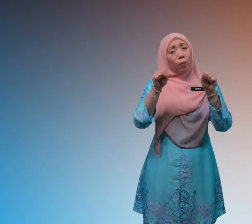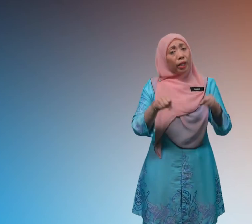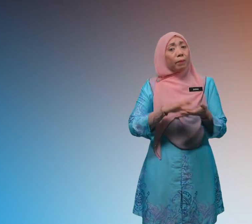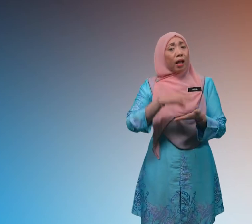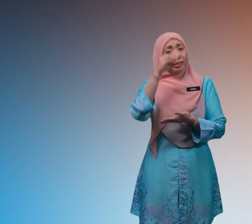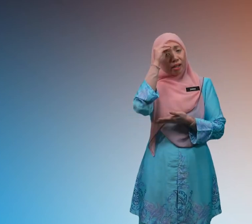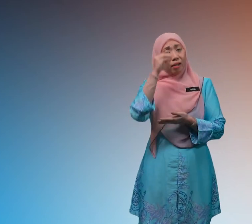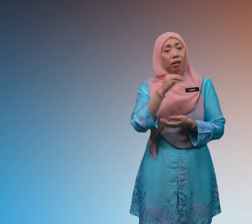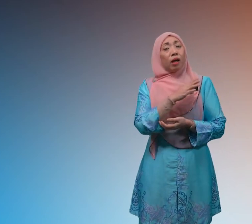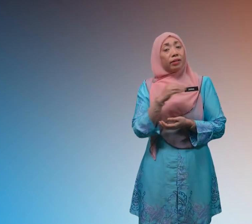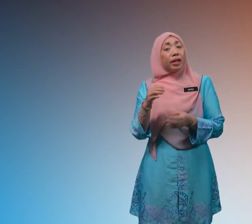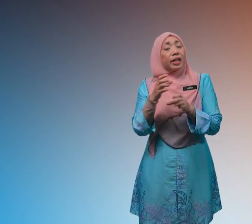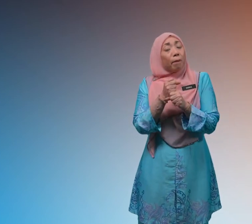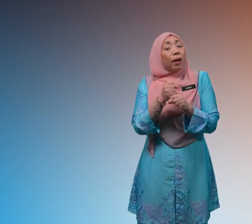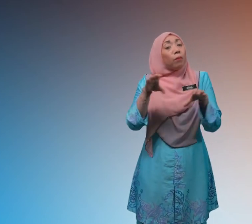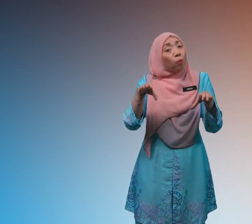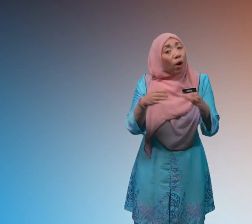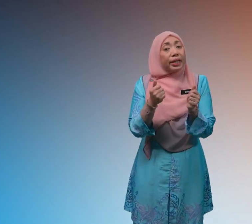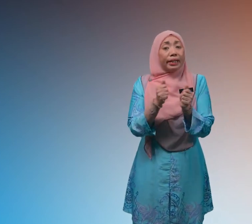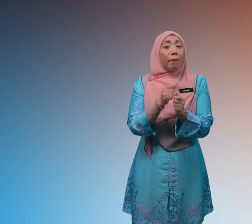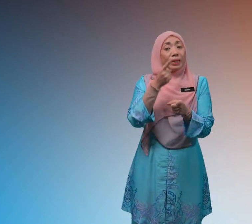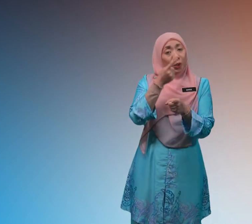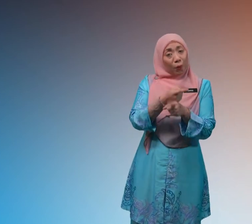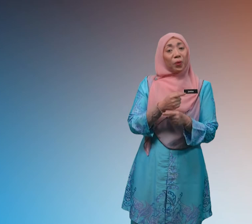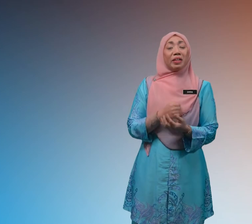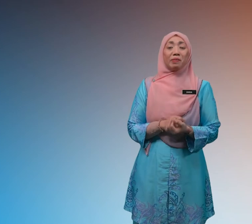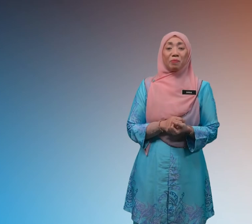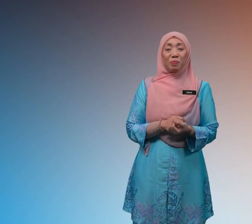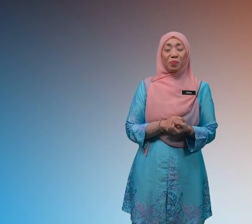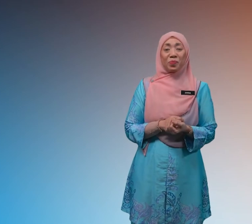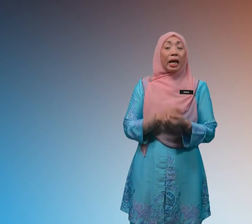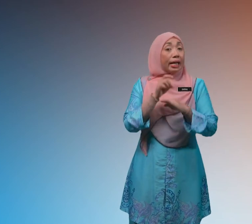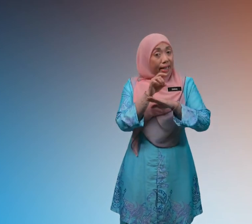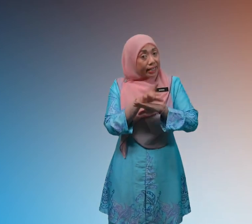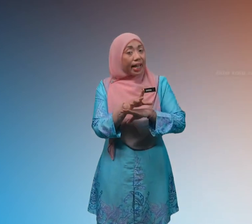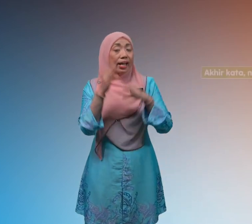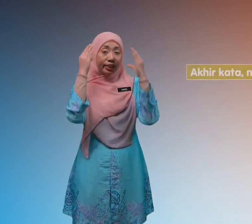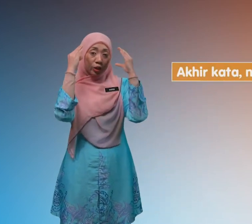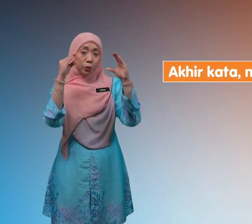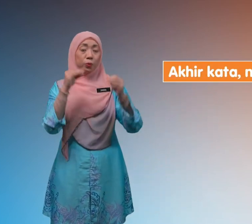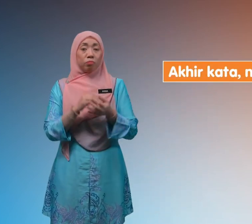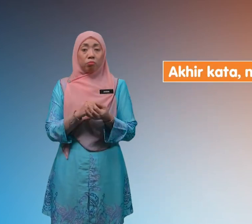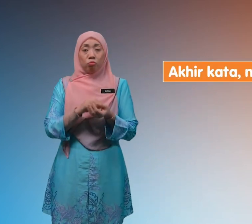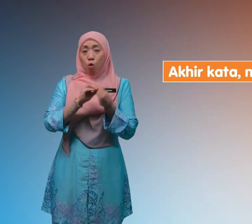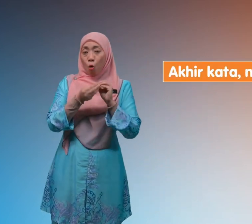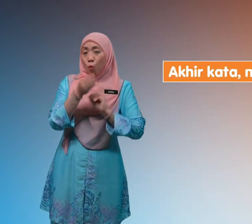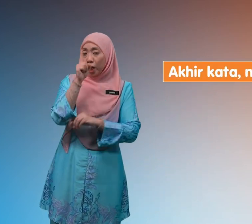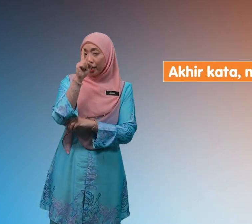boleh belajar dan dapat buat dengan betul. Nasihat cikgu. Nombor satu,